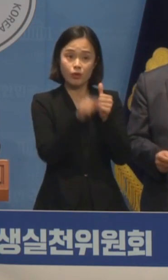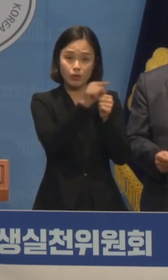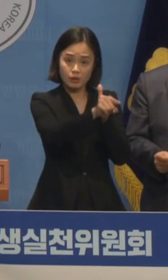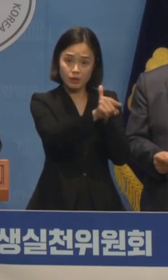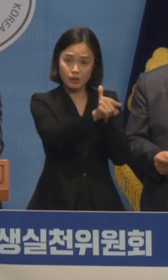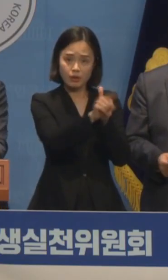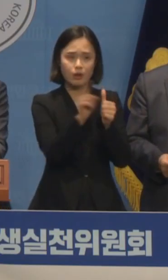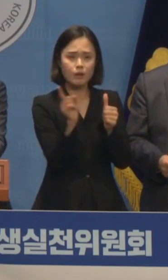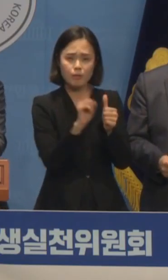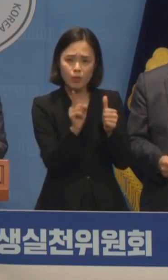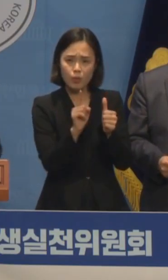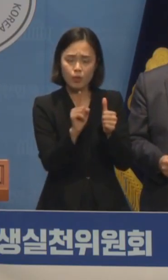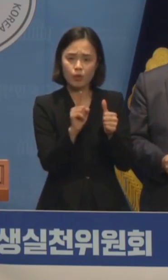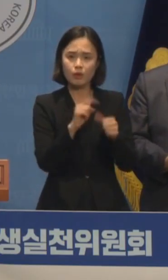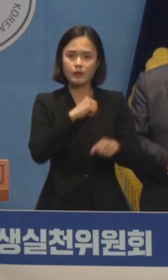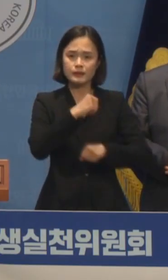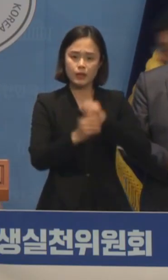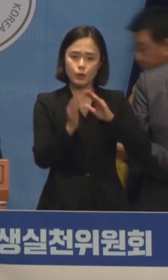심산이다.